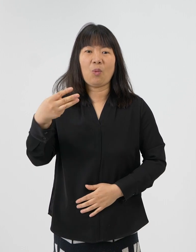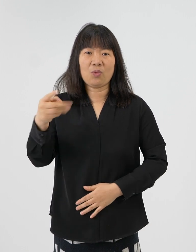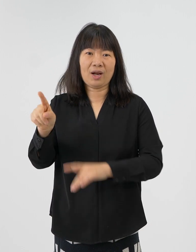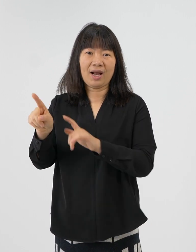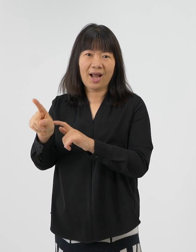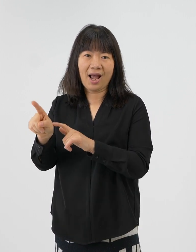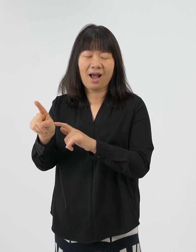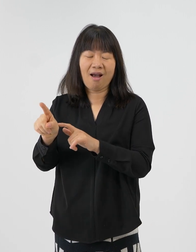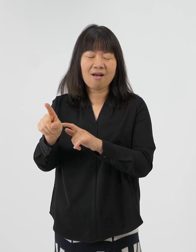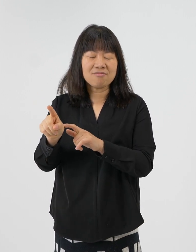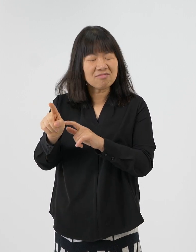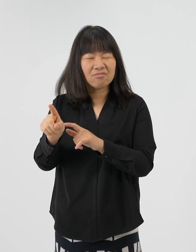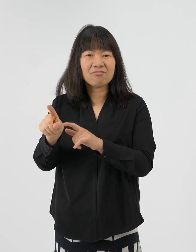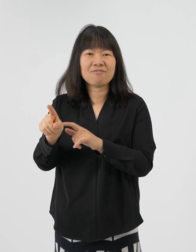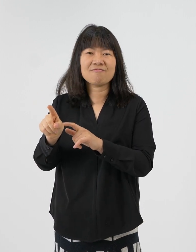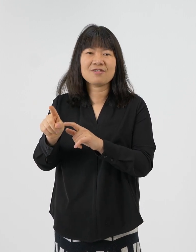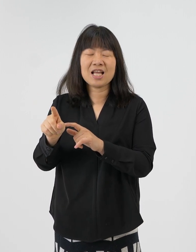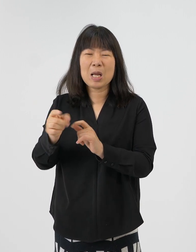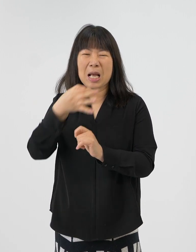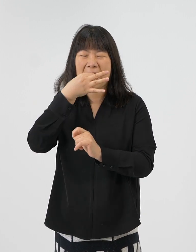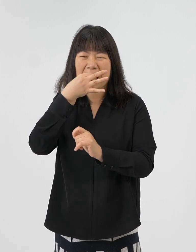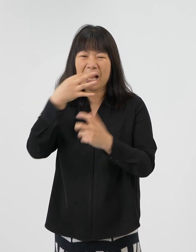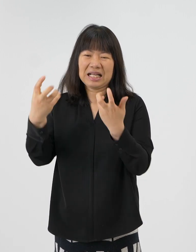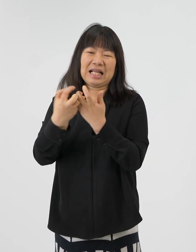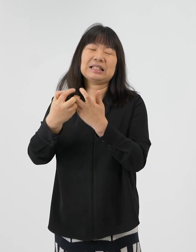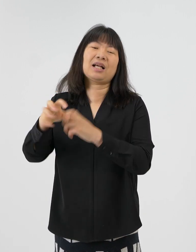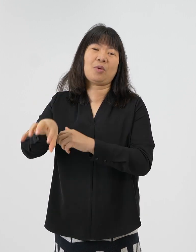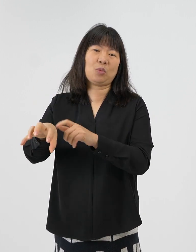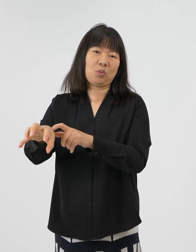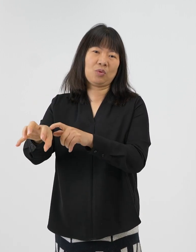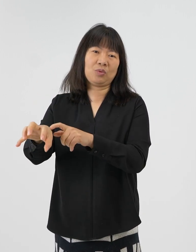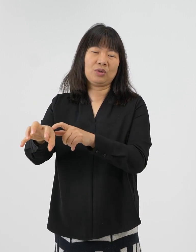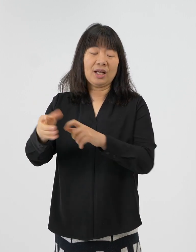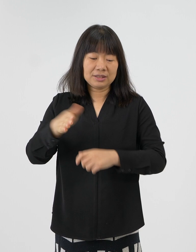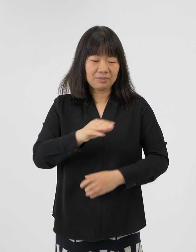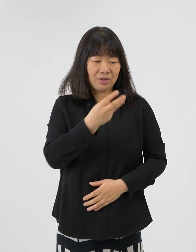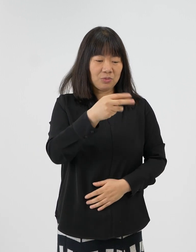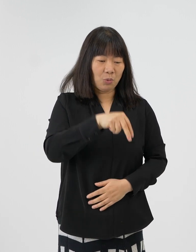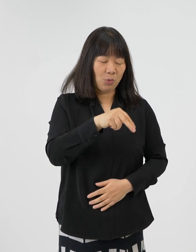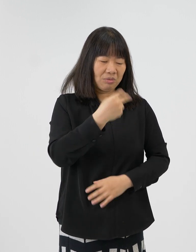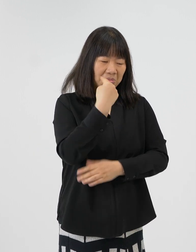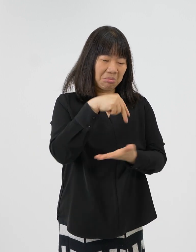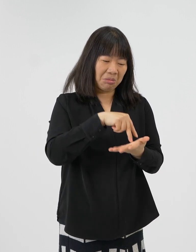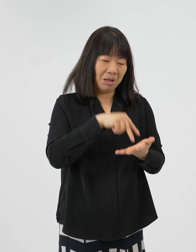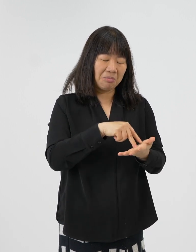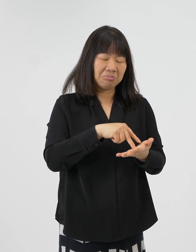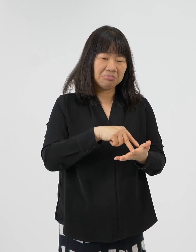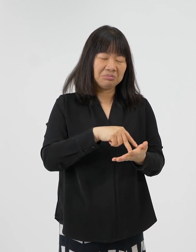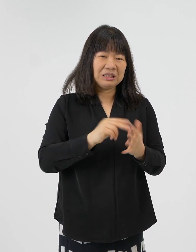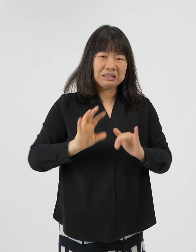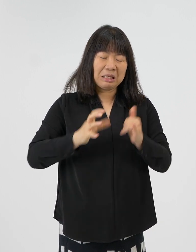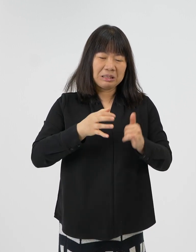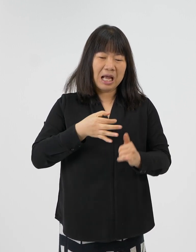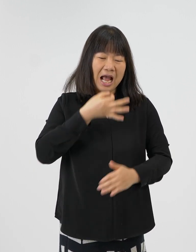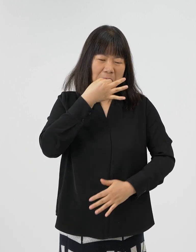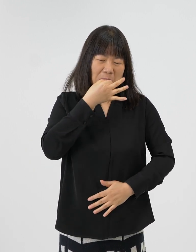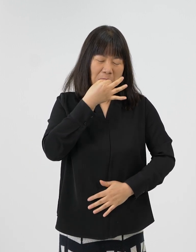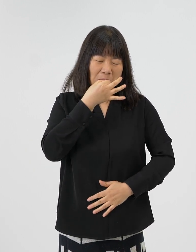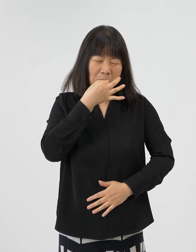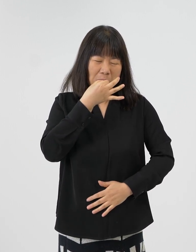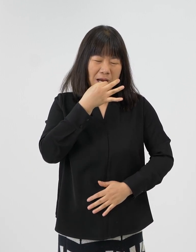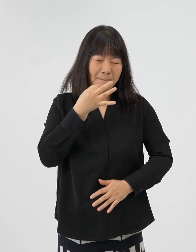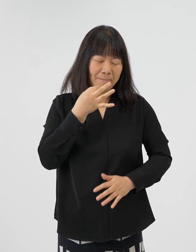도시였어요. 그런데 이 롯의 눈에는 이미 자기중심적인 어떤 세상에 대한 욕망의 눈이 씌어져 있기